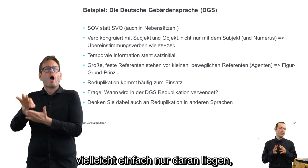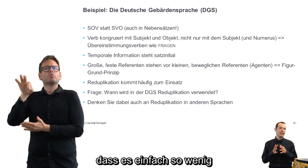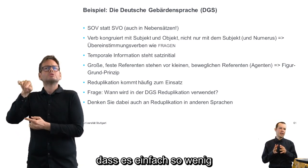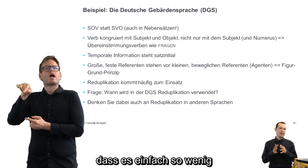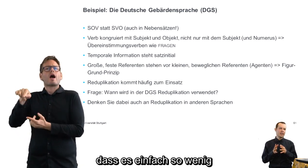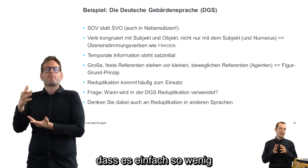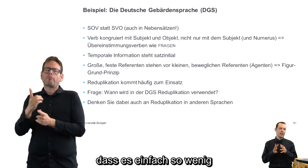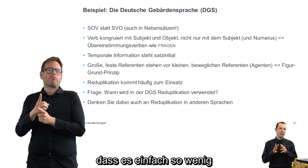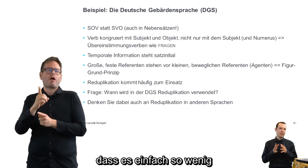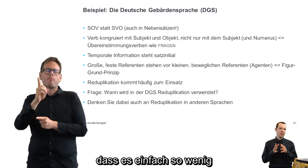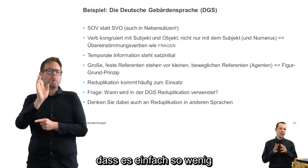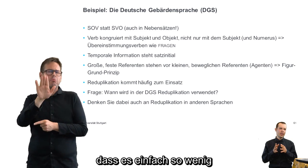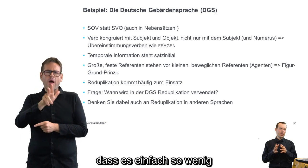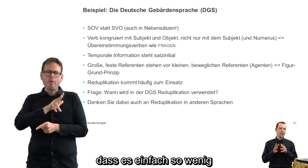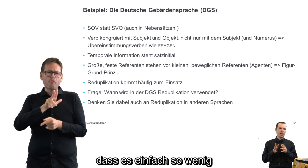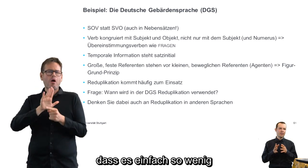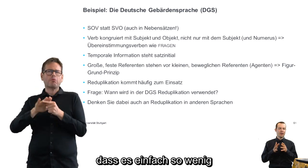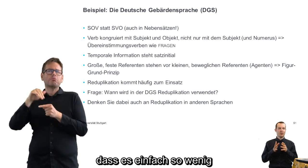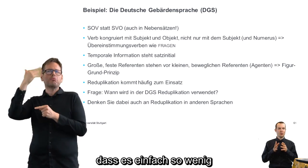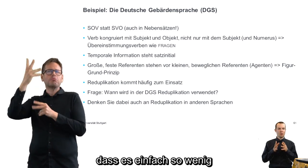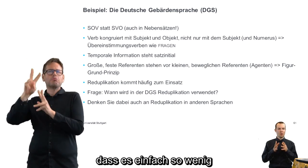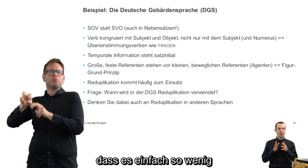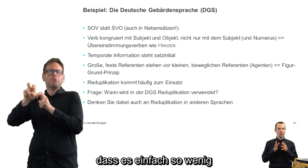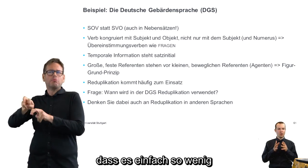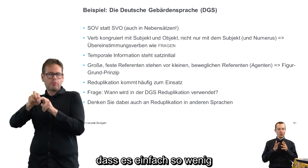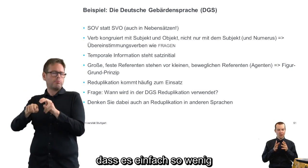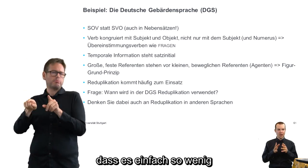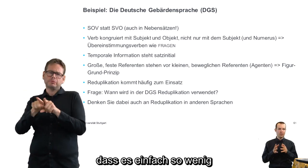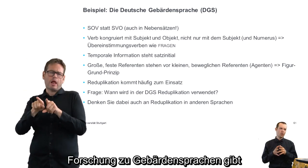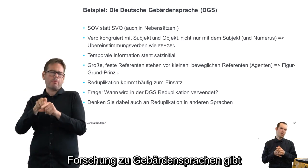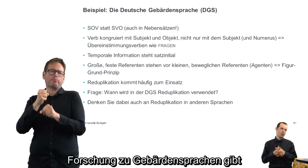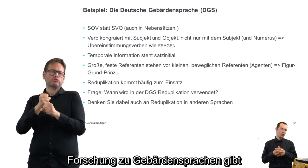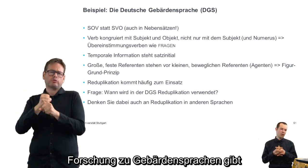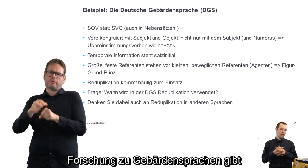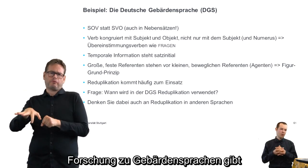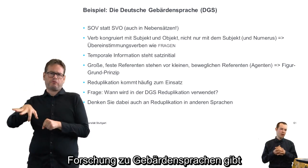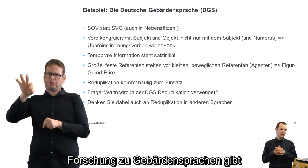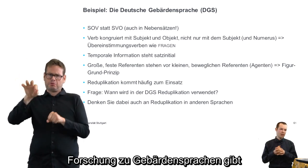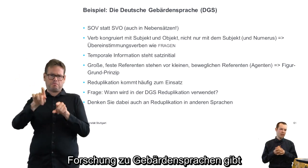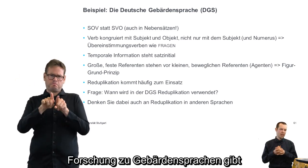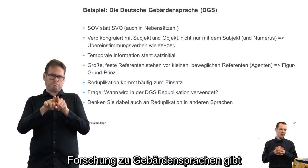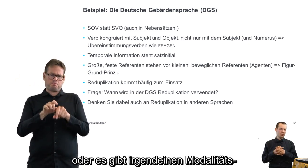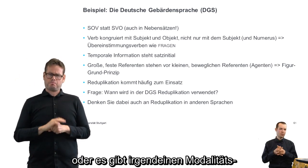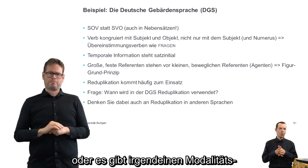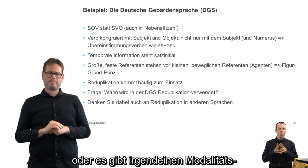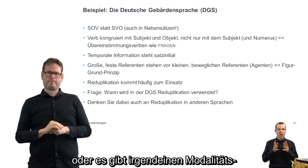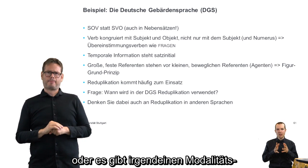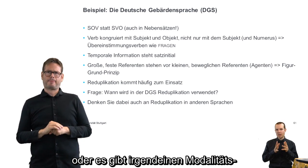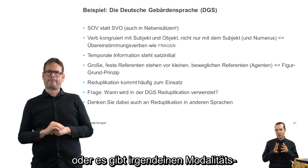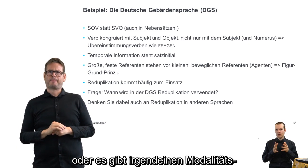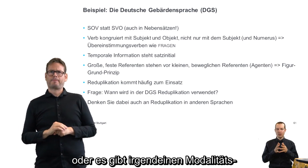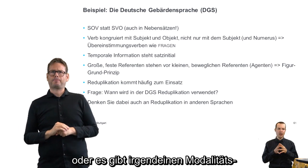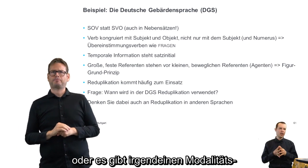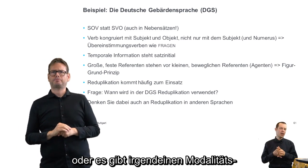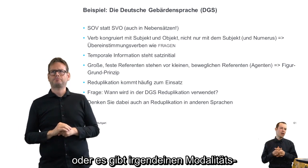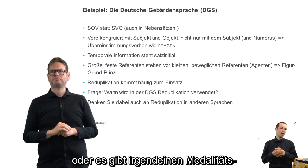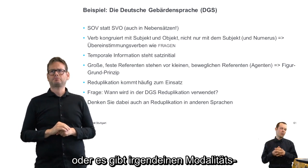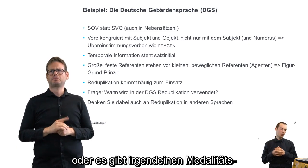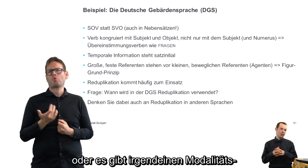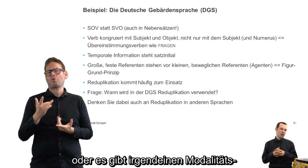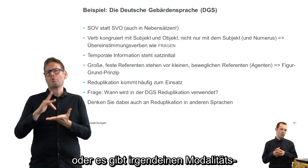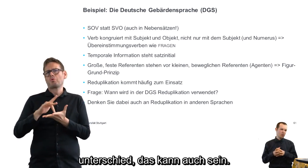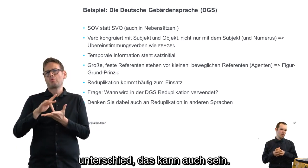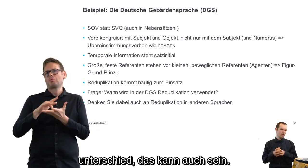daran liegen dass es einfach so wenig Forschung auch zu Gebärdensprachen gibt oder es gibt irgendeine